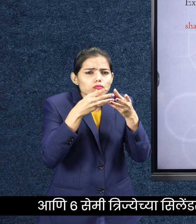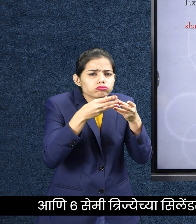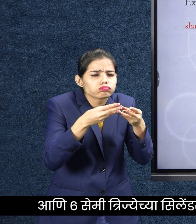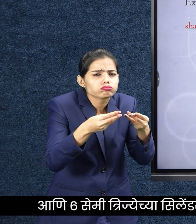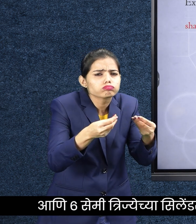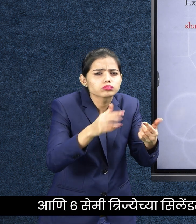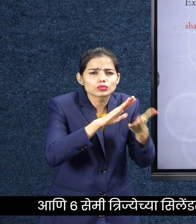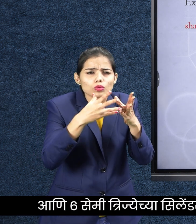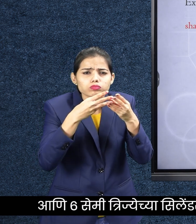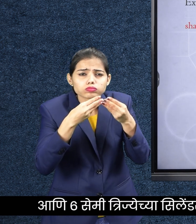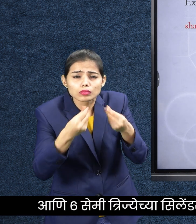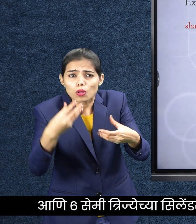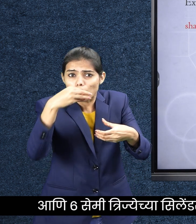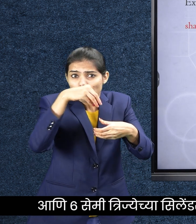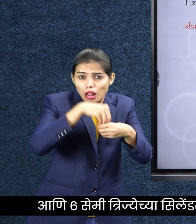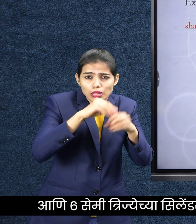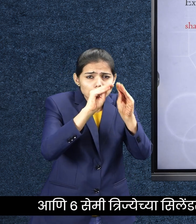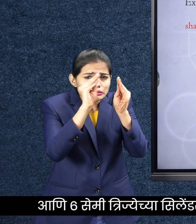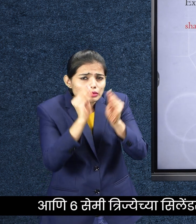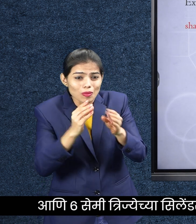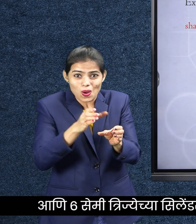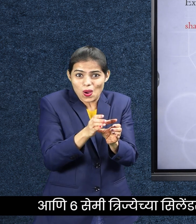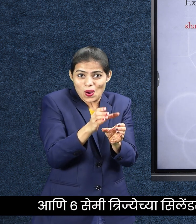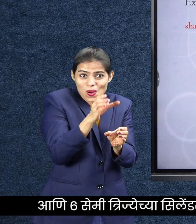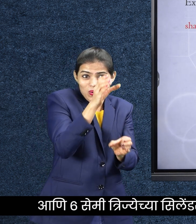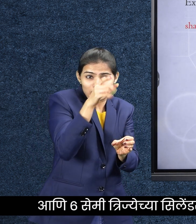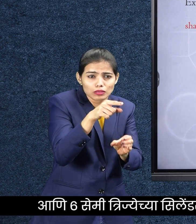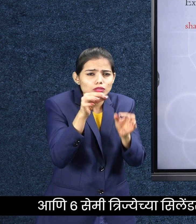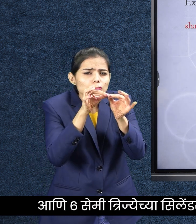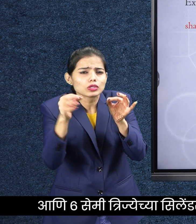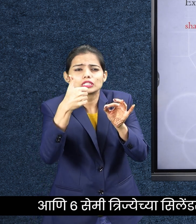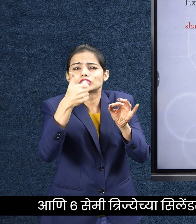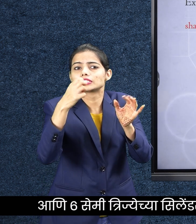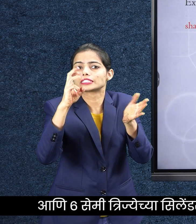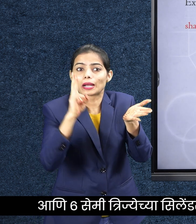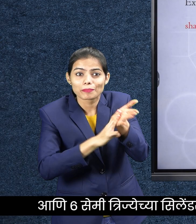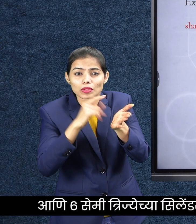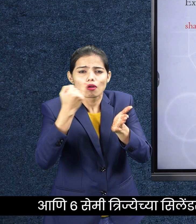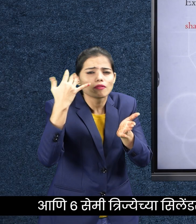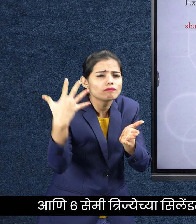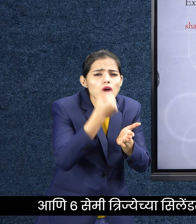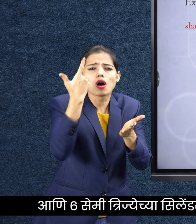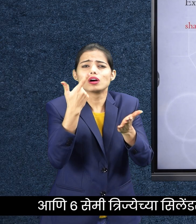आणि 6 सेंटीमीटर त्रिज्येच्या सिलेंडरच्या आकारात पुन्हा तयार होतो. सिलेंडरची उंची शोधा.